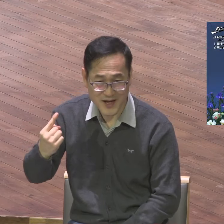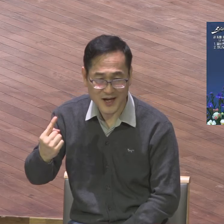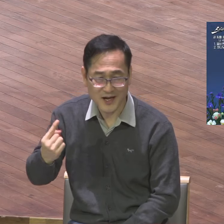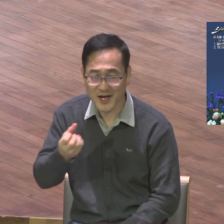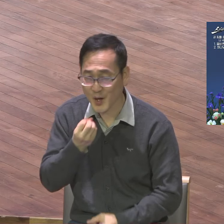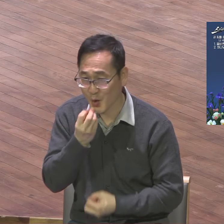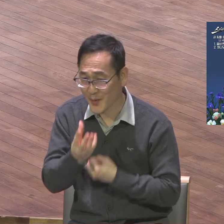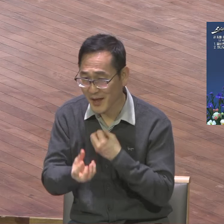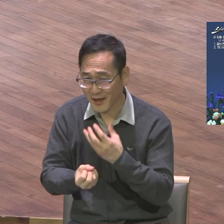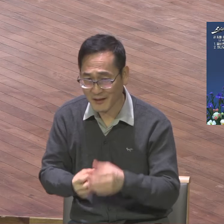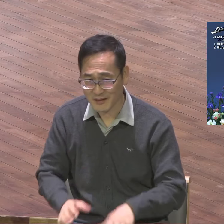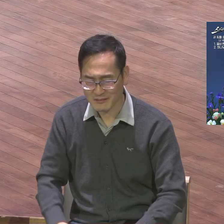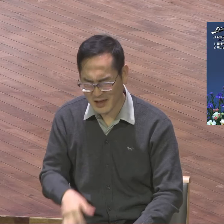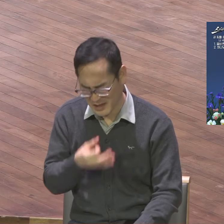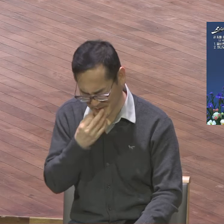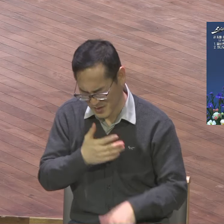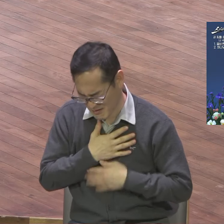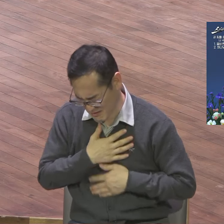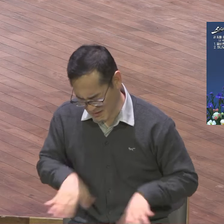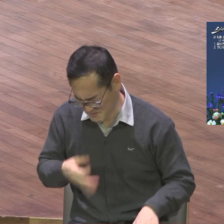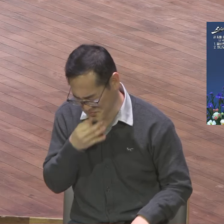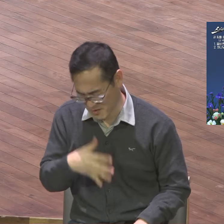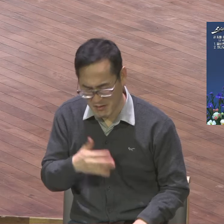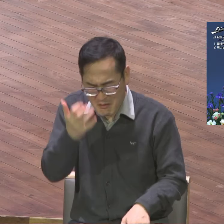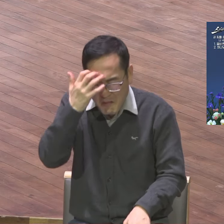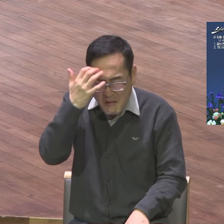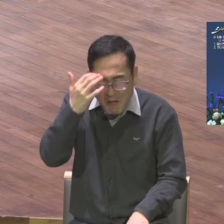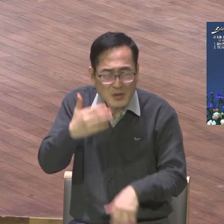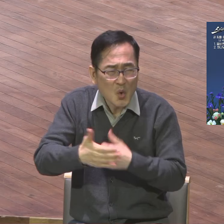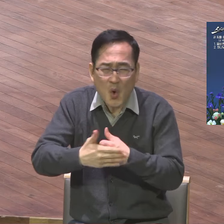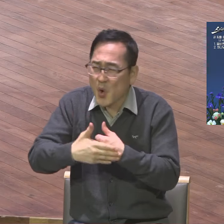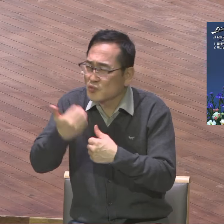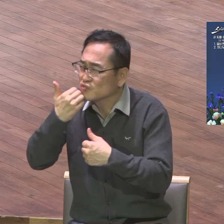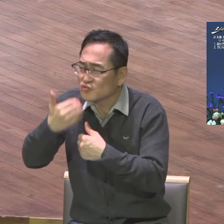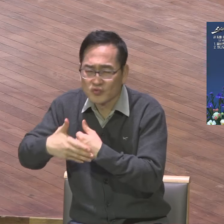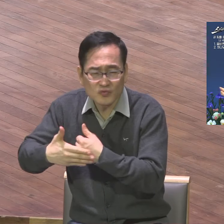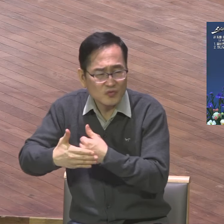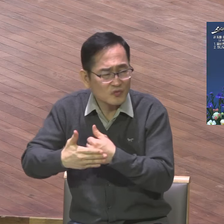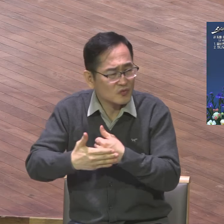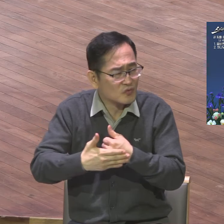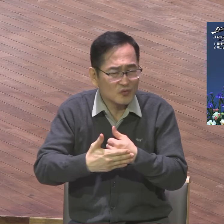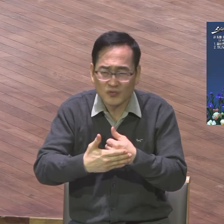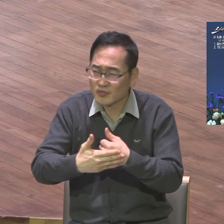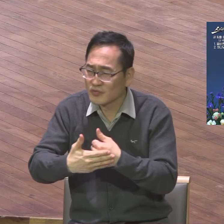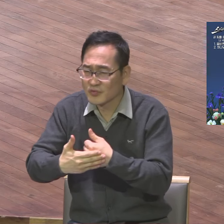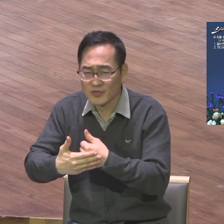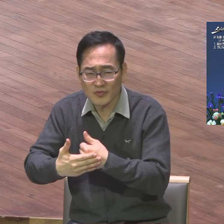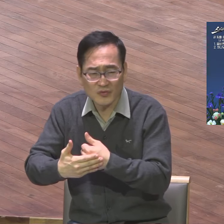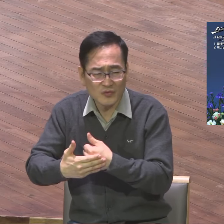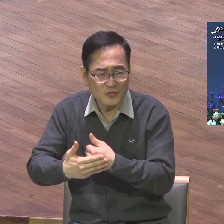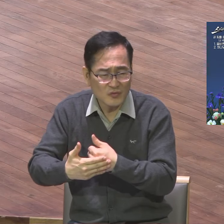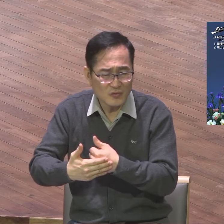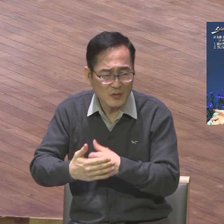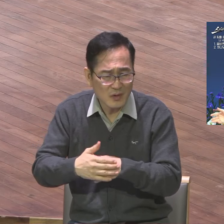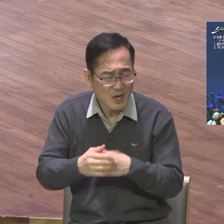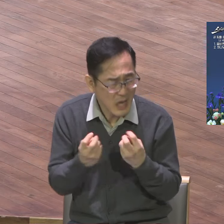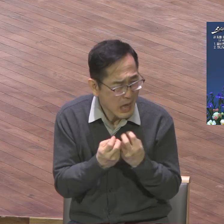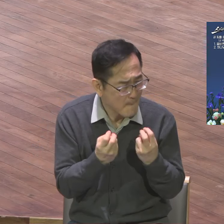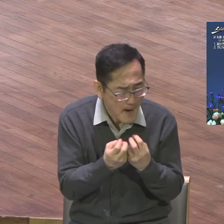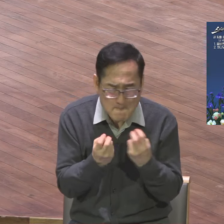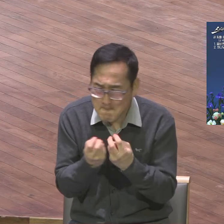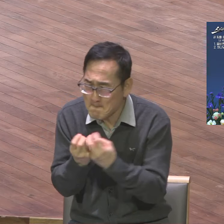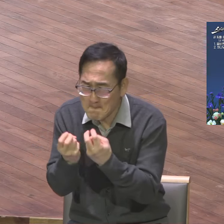올까? 얼마나 힘들고 어려웠으면 나의 도움이 어디서 올까? 이 사람 저 사람 다 이 문제 저 문제 이 방법 저 방법 다 써도 안